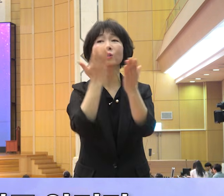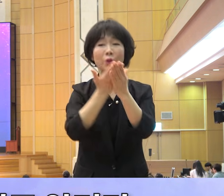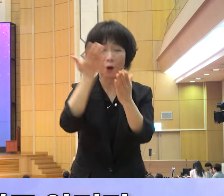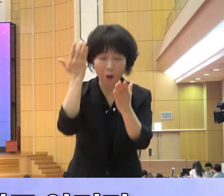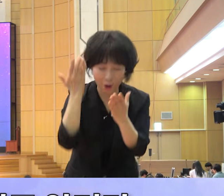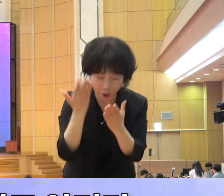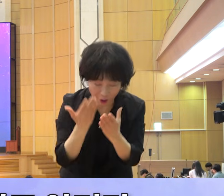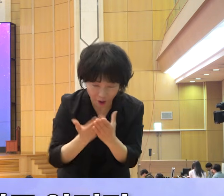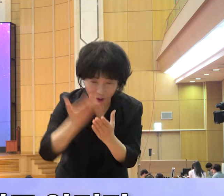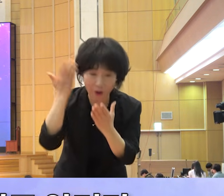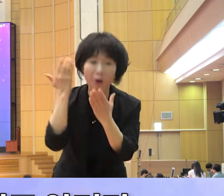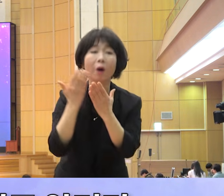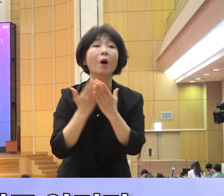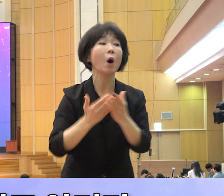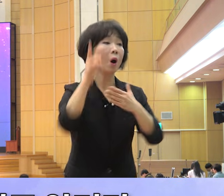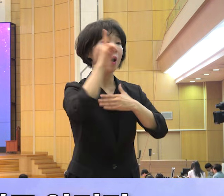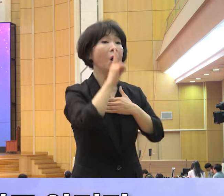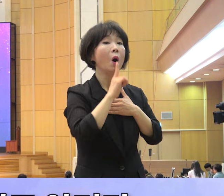주소서.